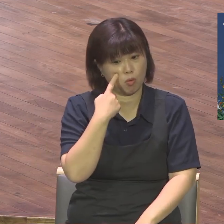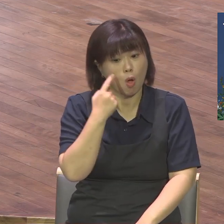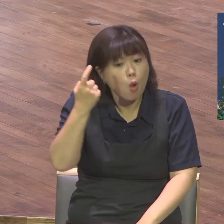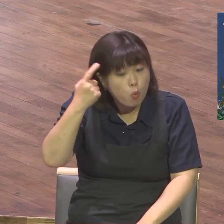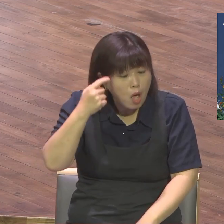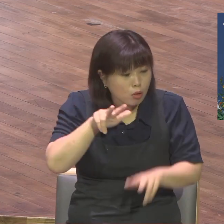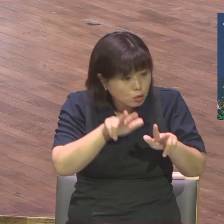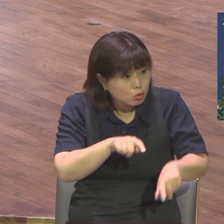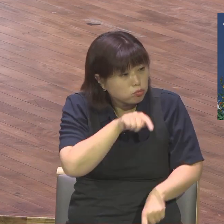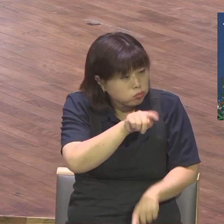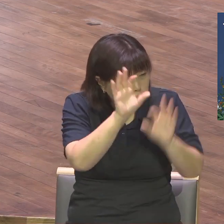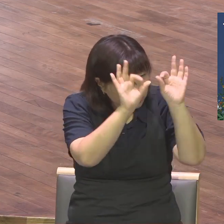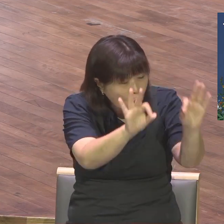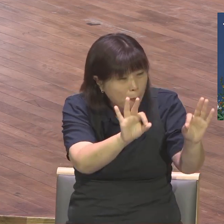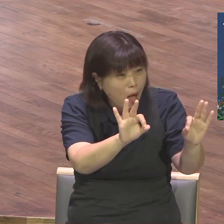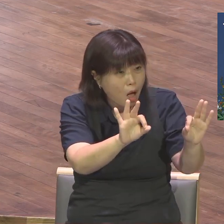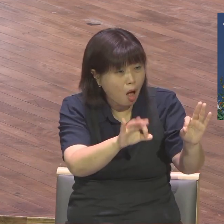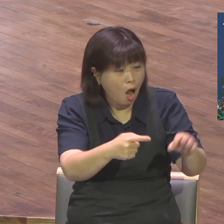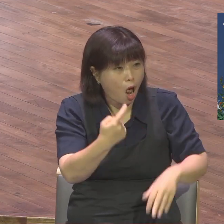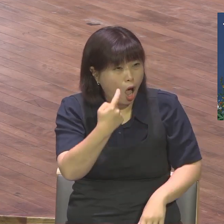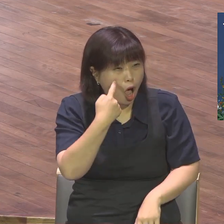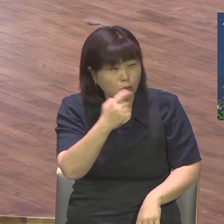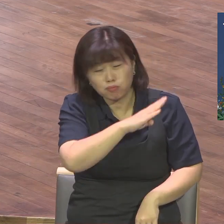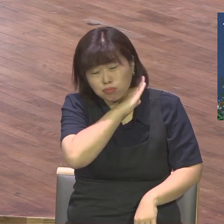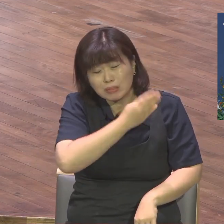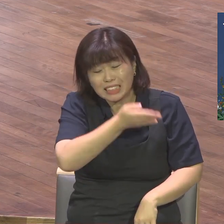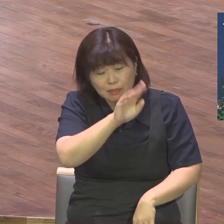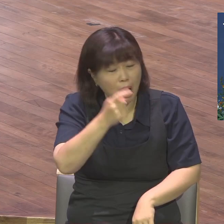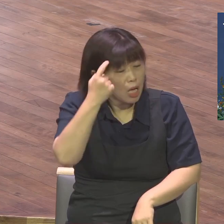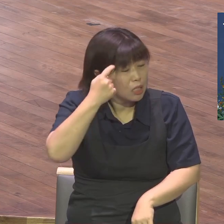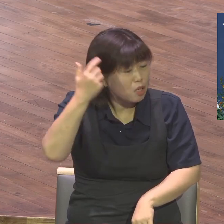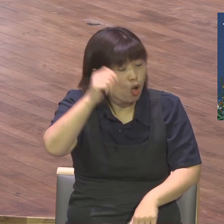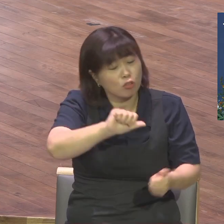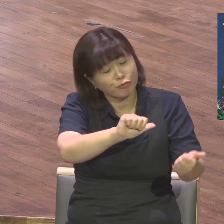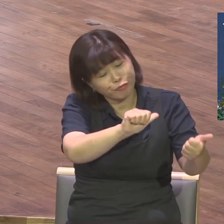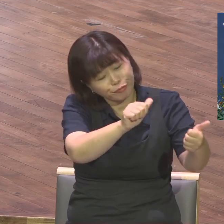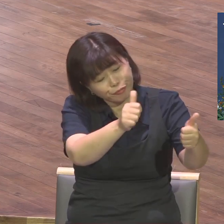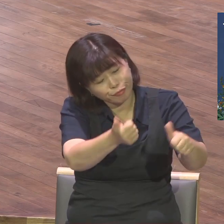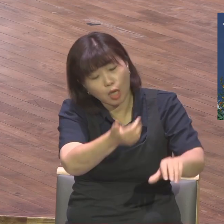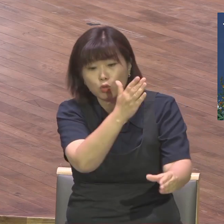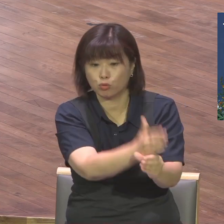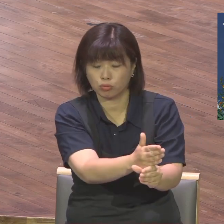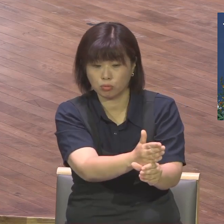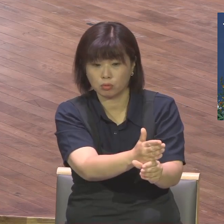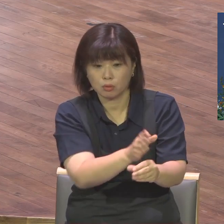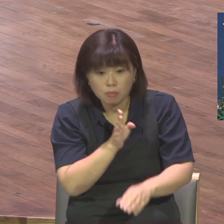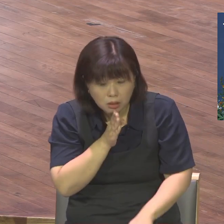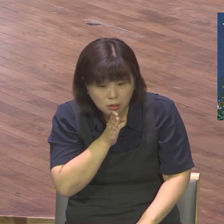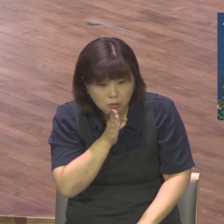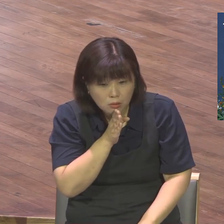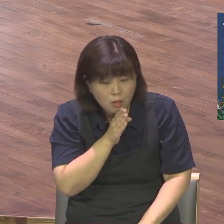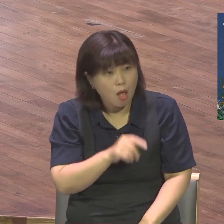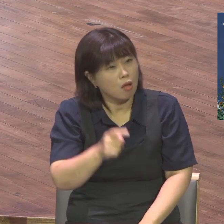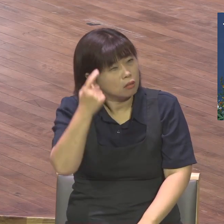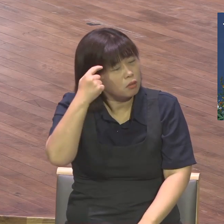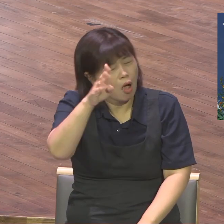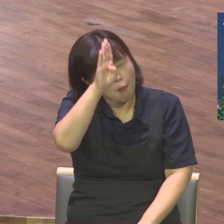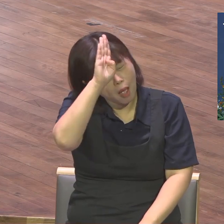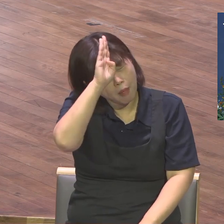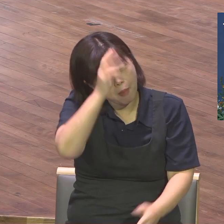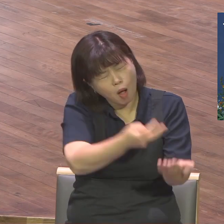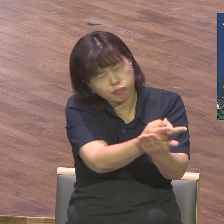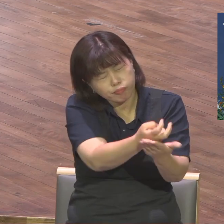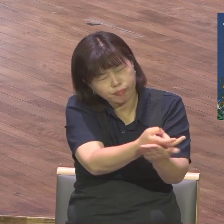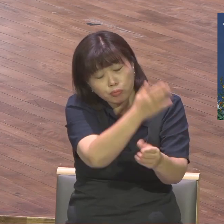아멘. 불신자들 12가지 지향에 빠져있다니까 알지도 못하고 고생한다니까요. 답답하면 점쟁이